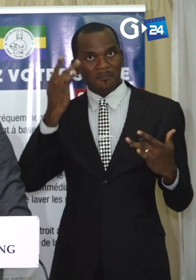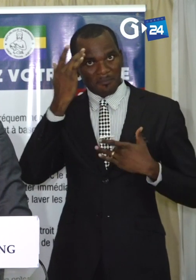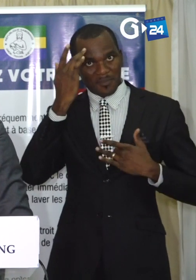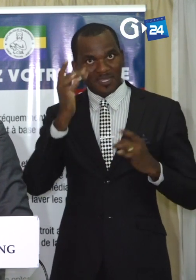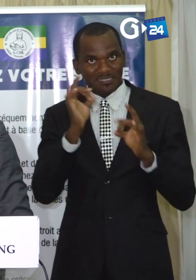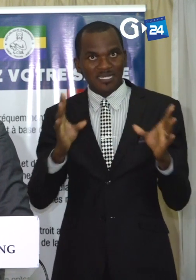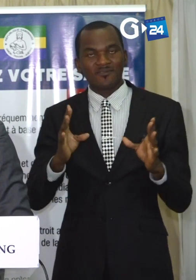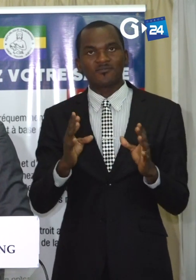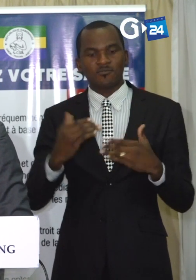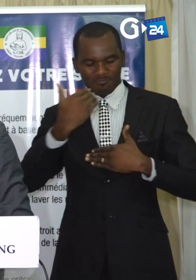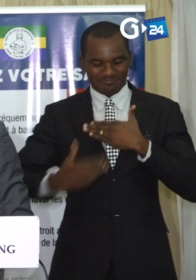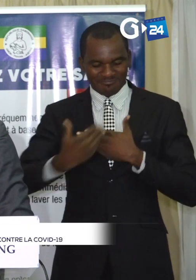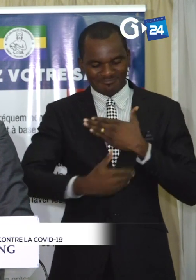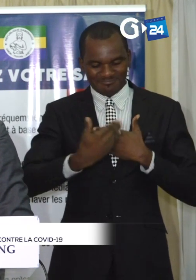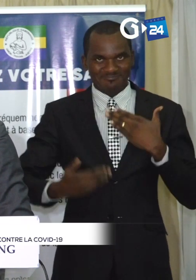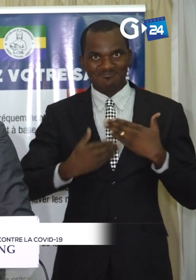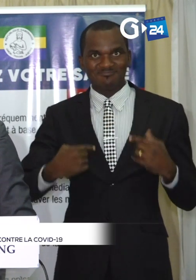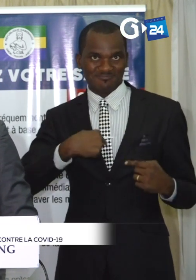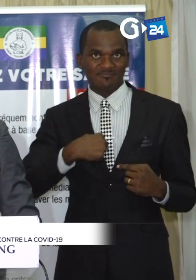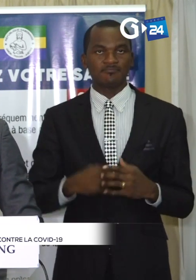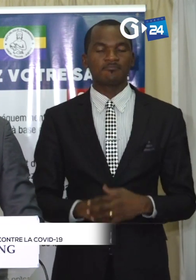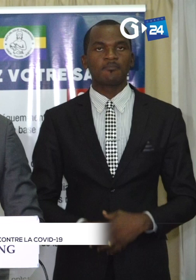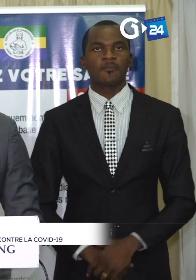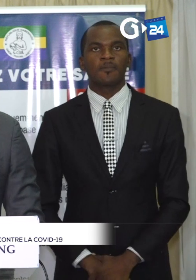les comorbidités qu'elles présentent.